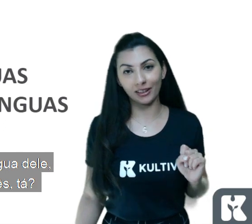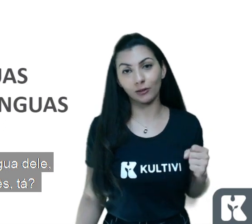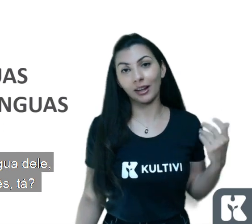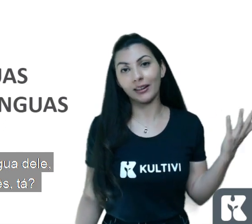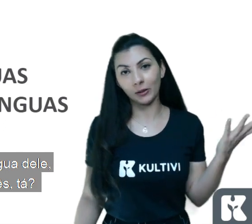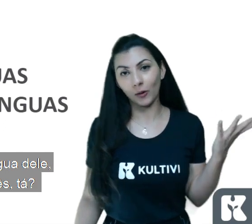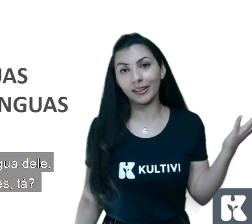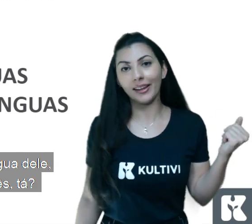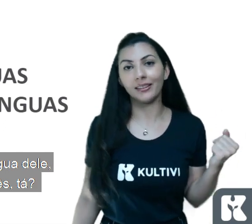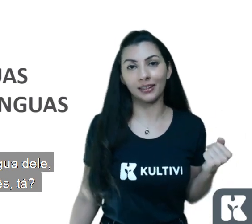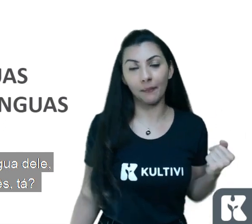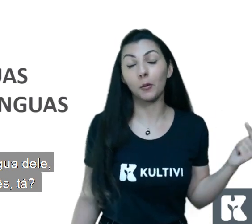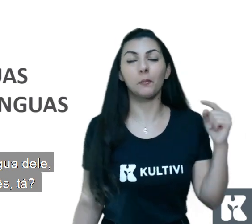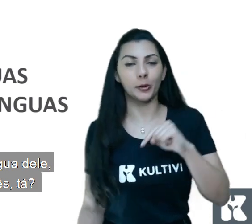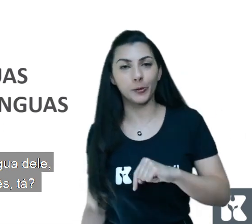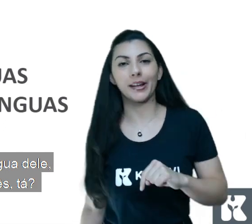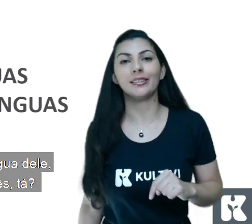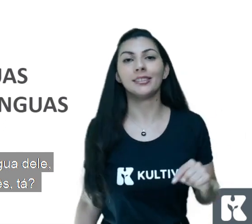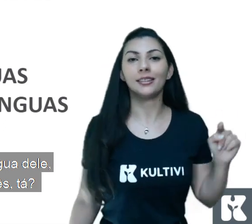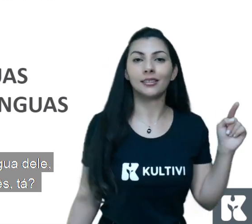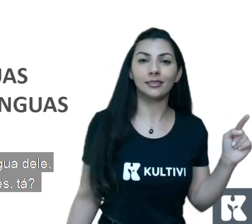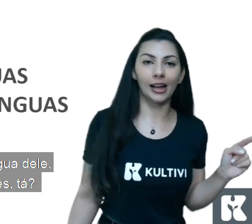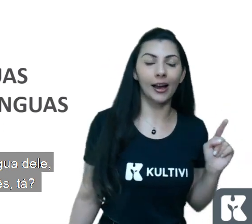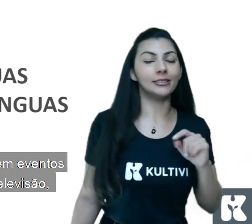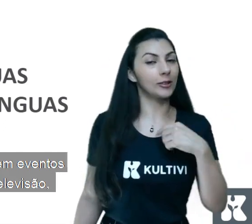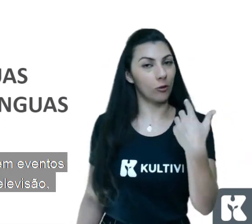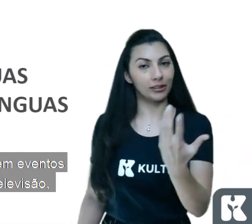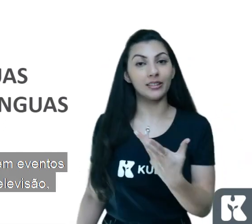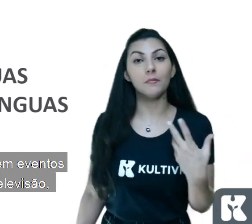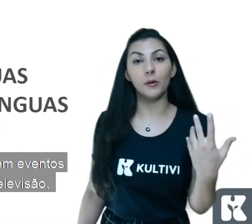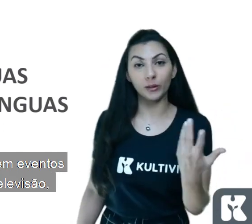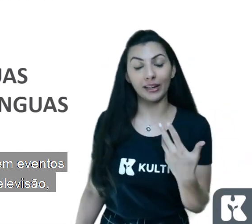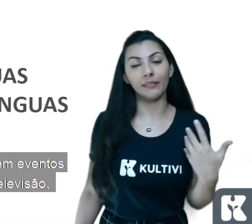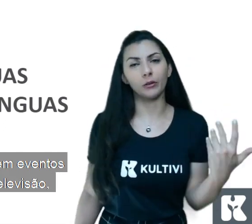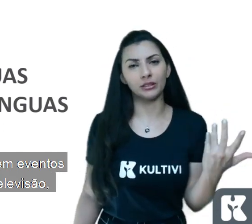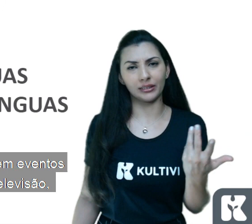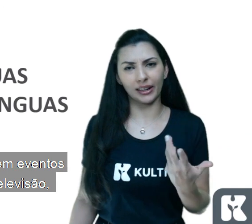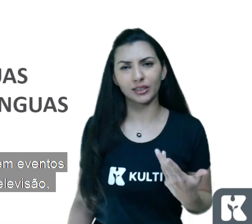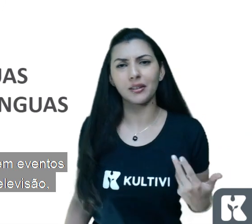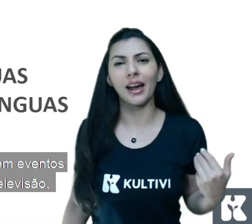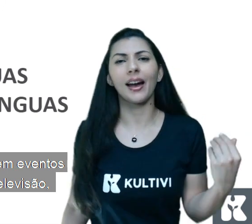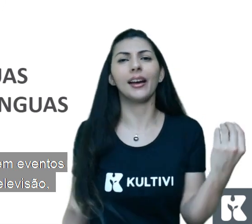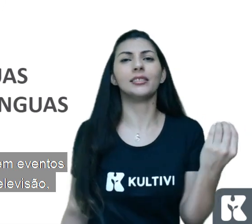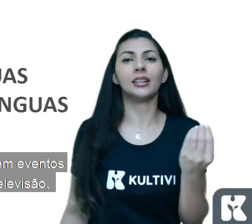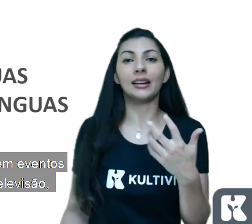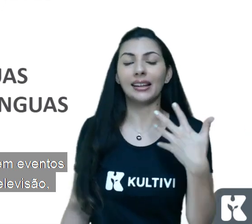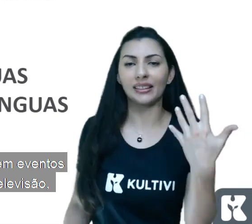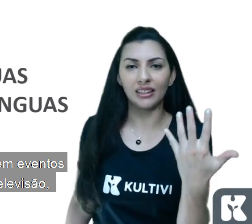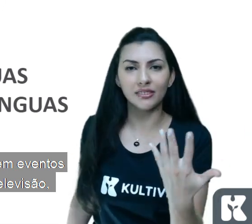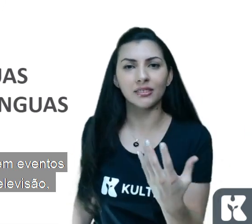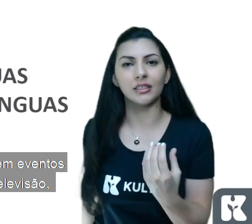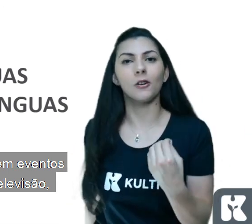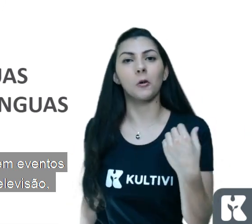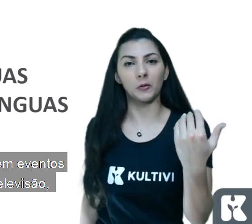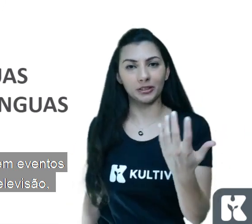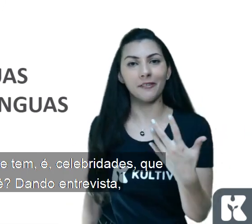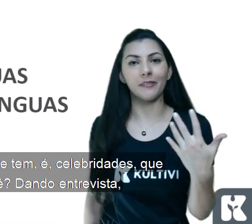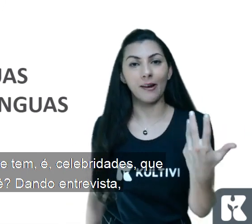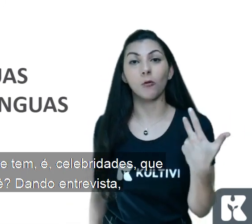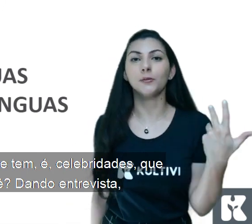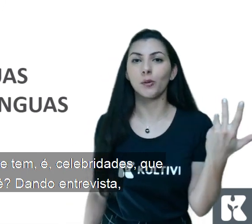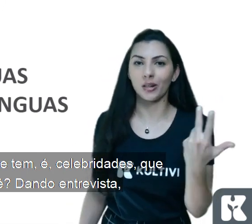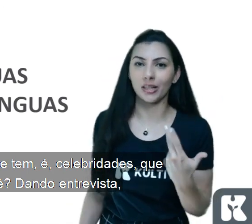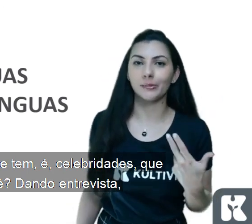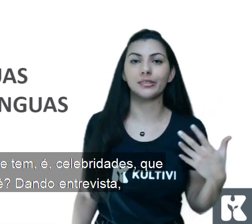está falando na língua dele, né, para o português. Tá? Isso acontece muito em eventos internacionais, na televisão, quando você